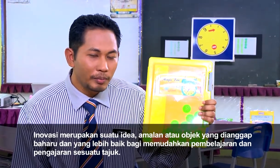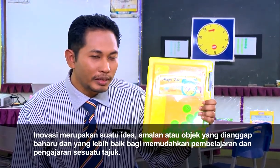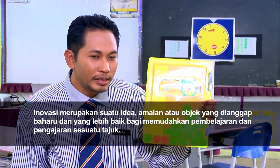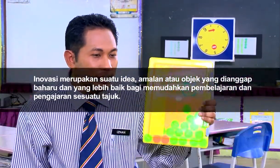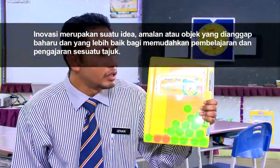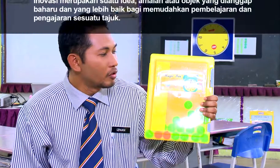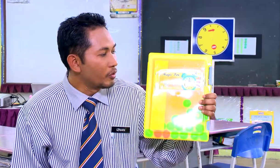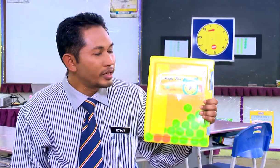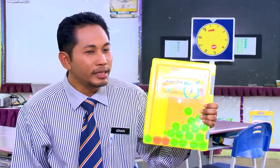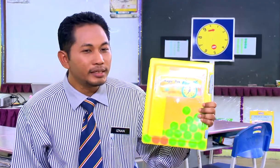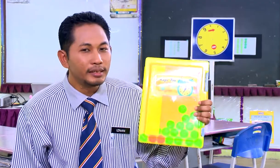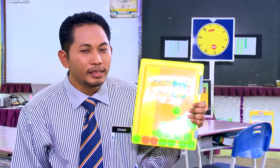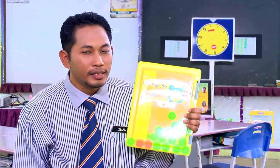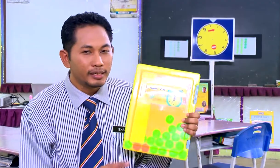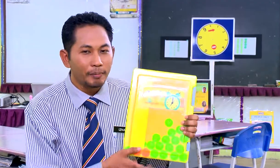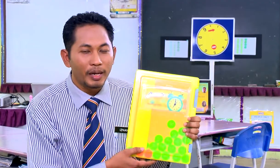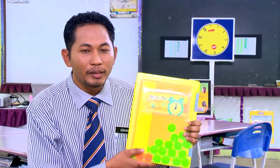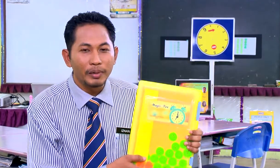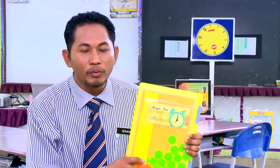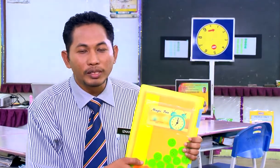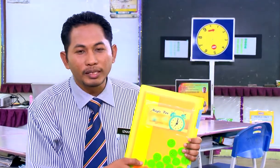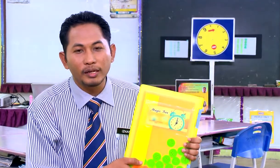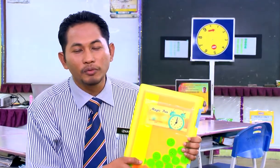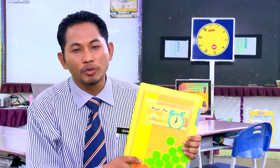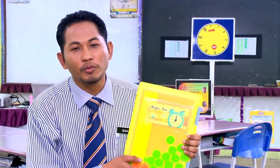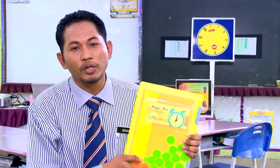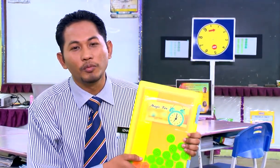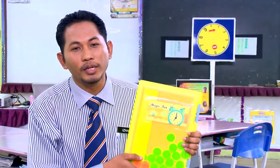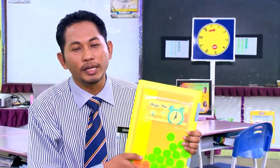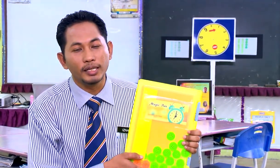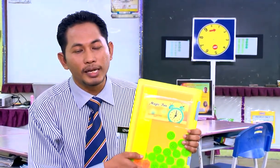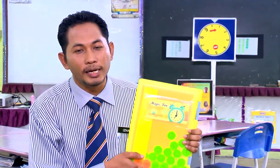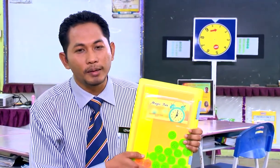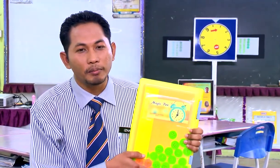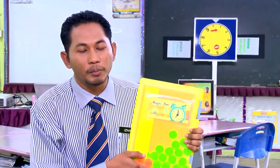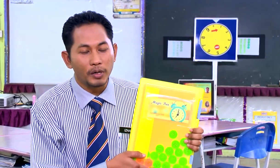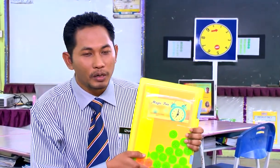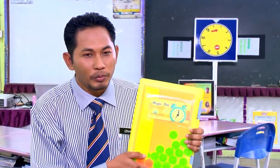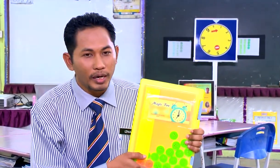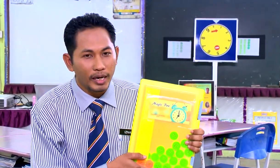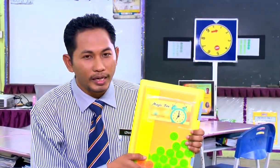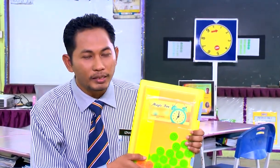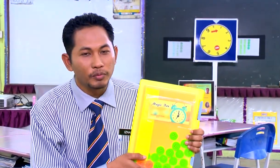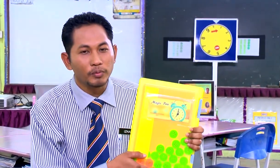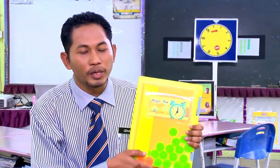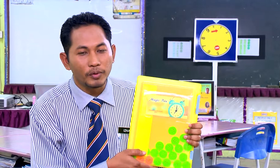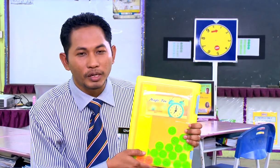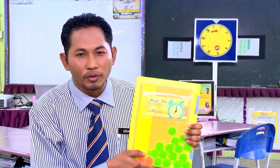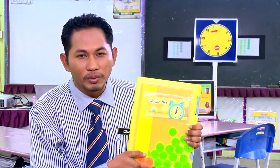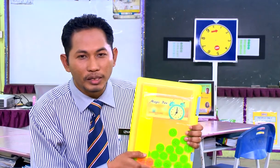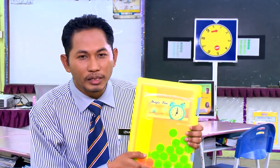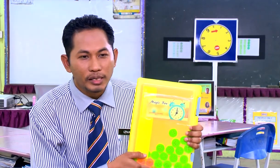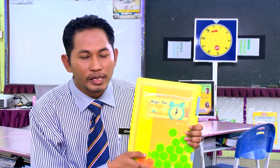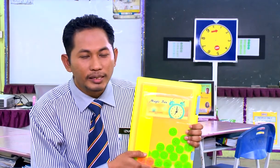terutamanya. Kemudian dapat diperluaskan untuk murid-murid yang berkeperluan khas, murid-murid normal